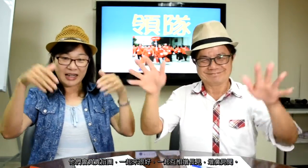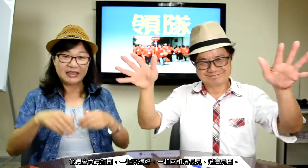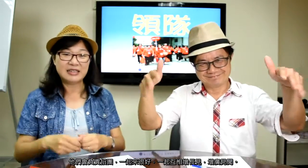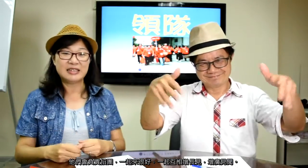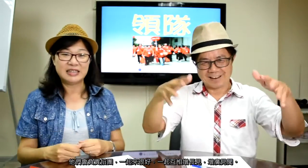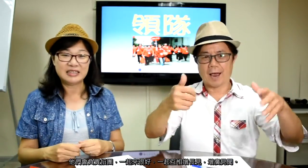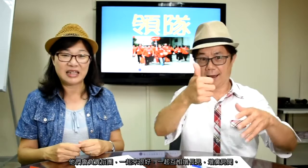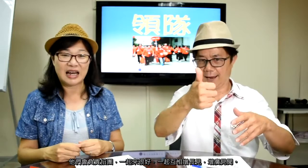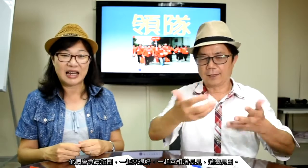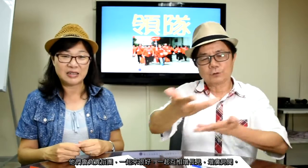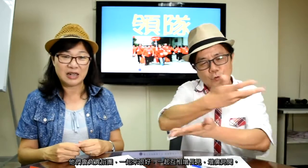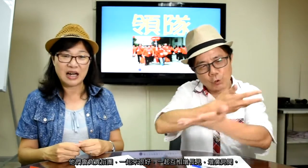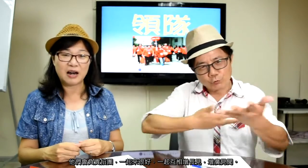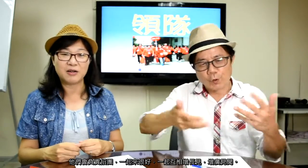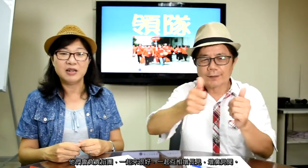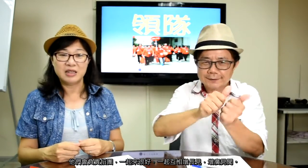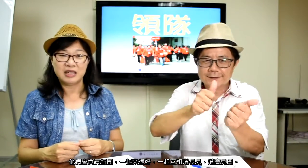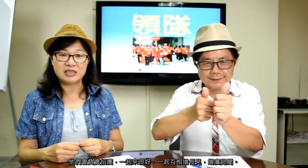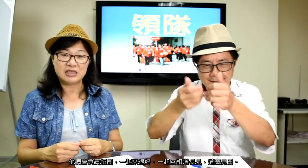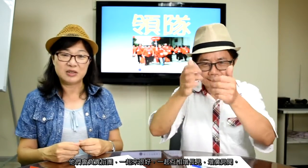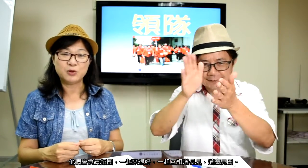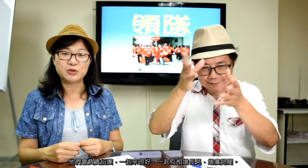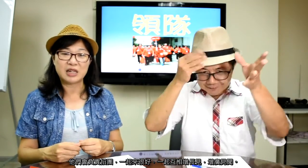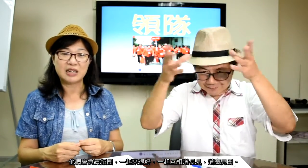团，一起来很好，一起互相。